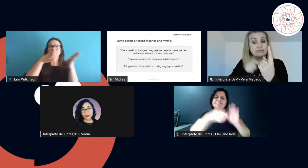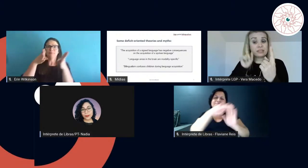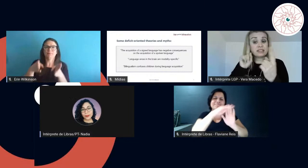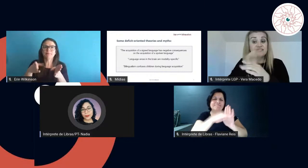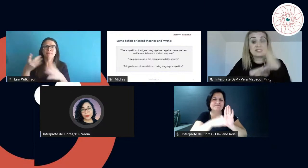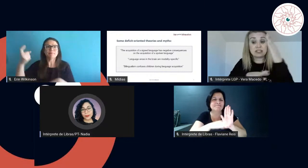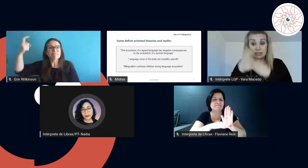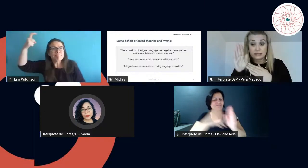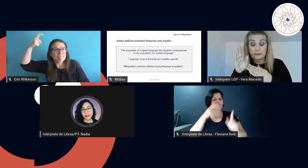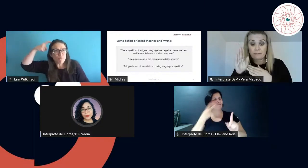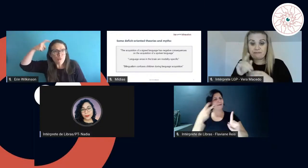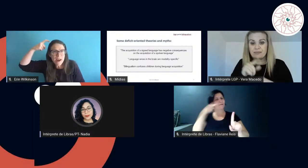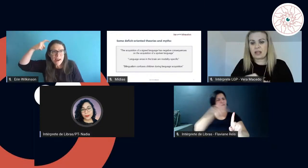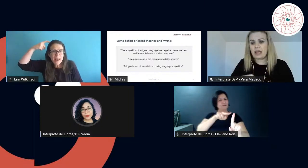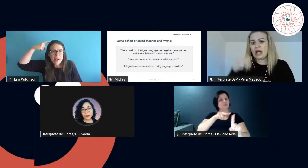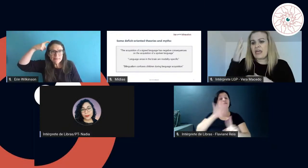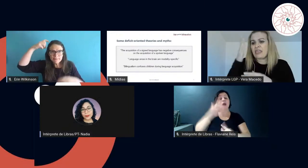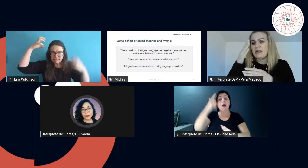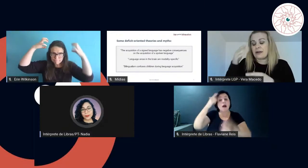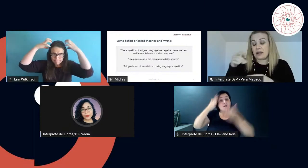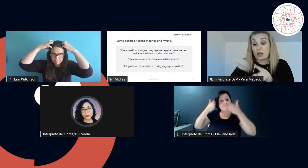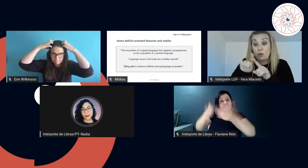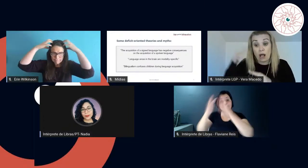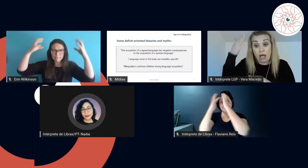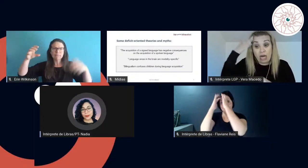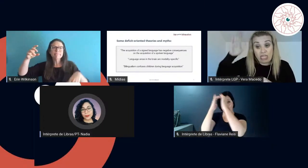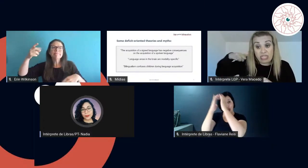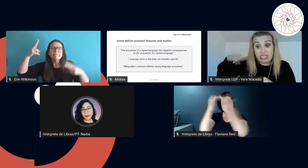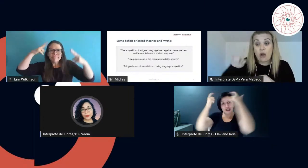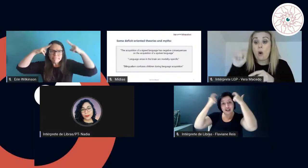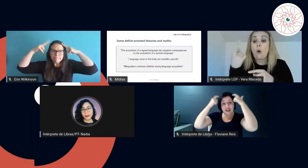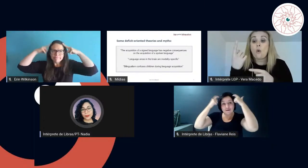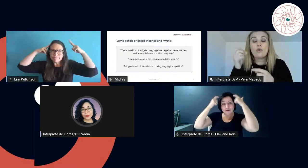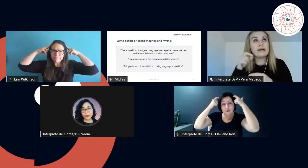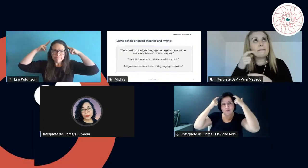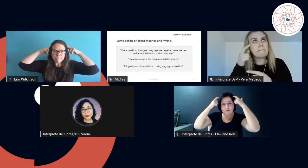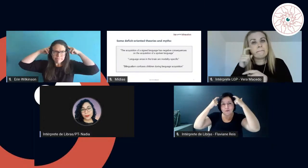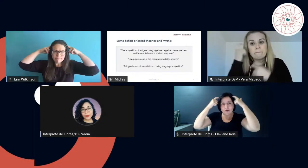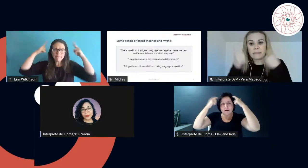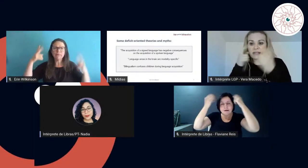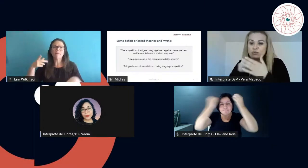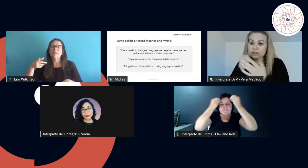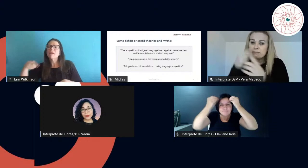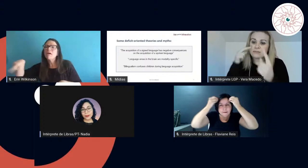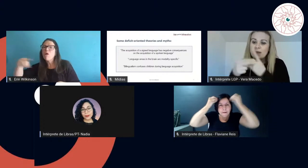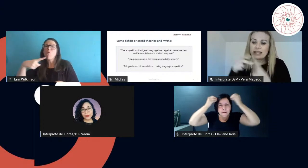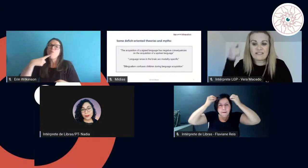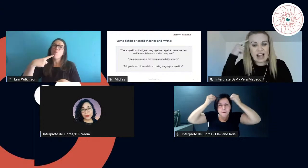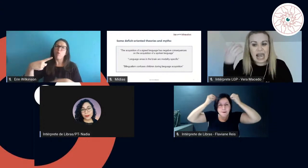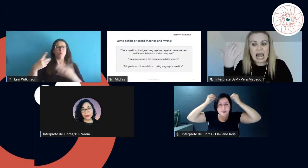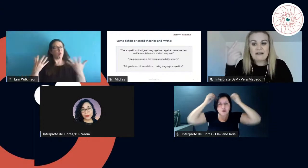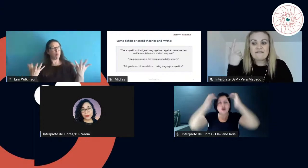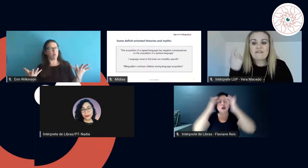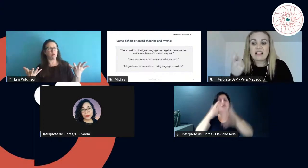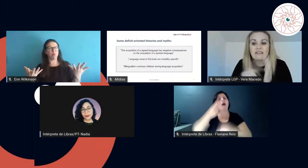surdo, do déficit e do que falta nesse indivíduo surdo.